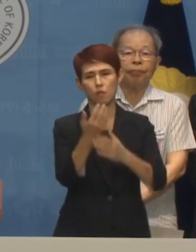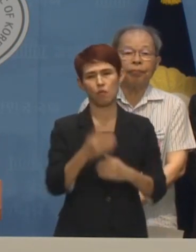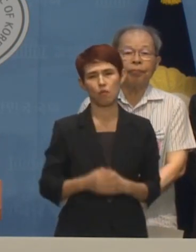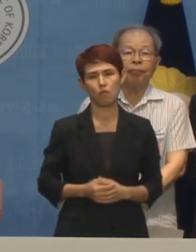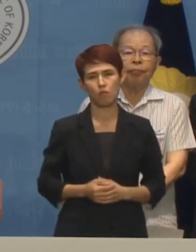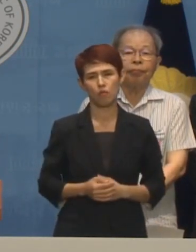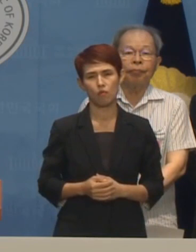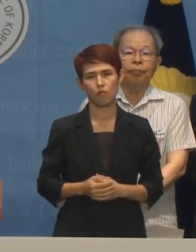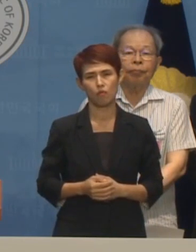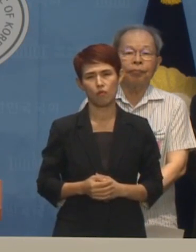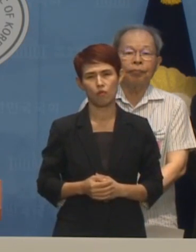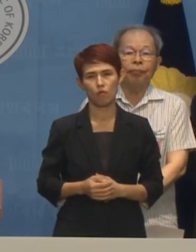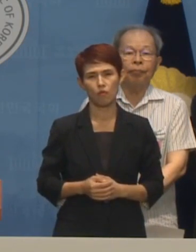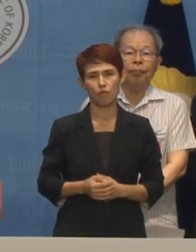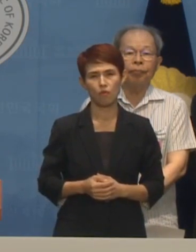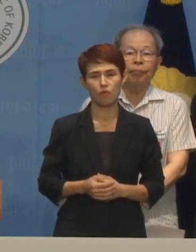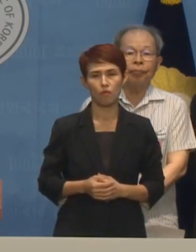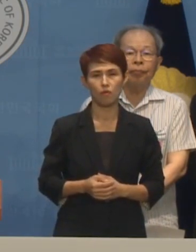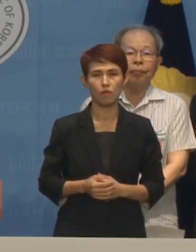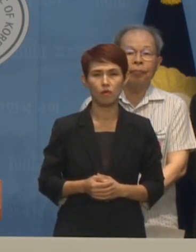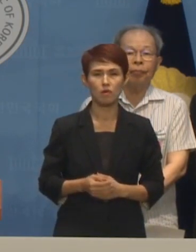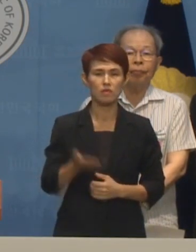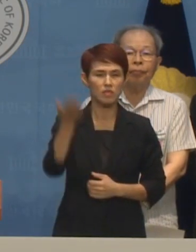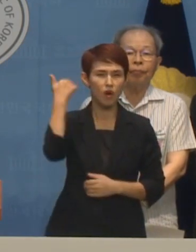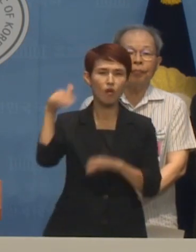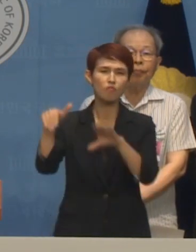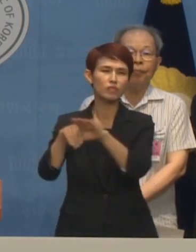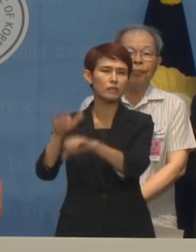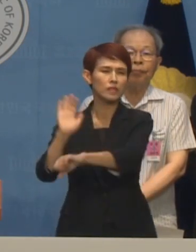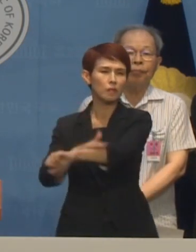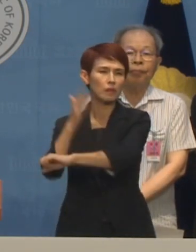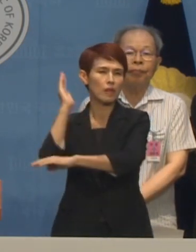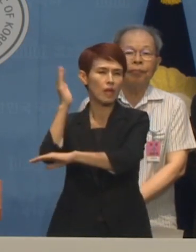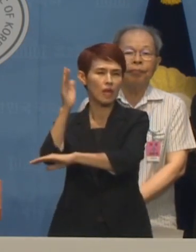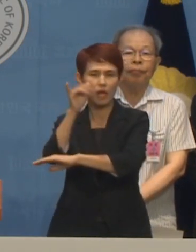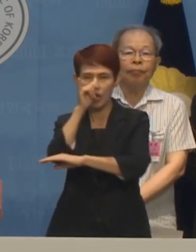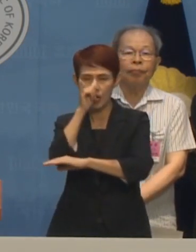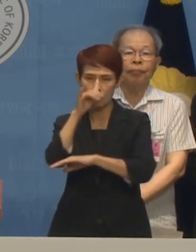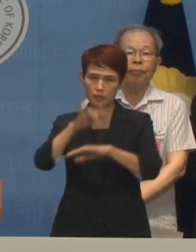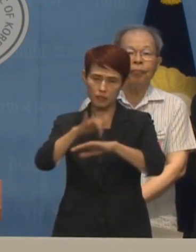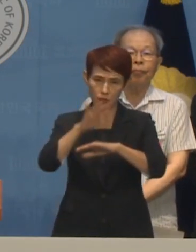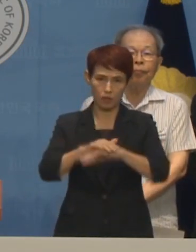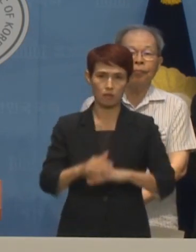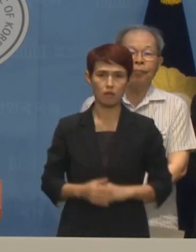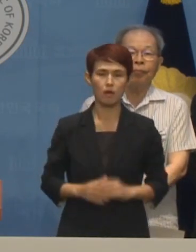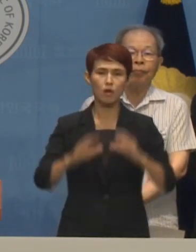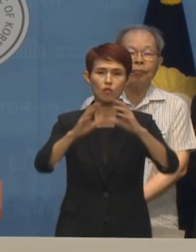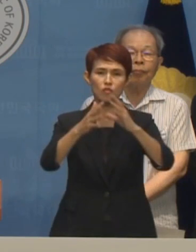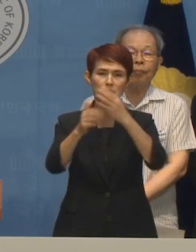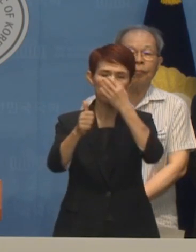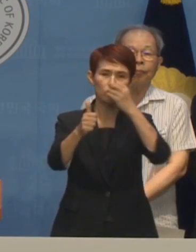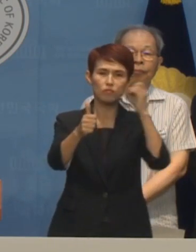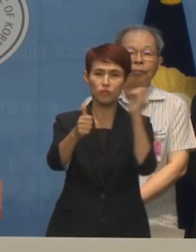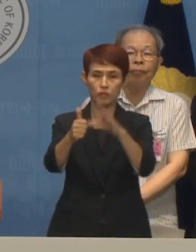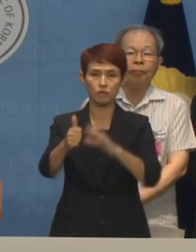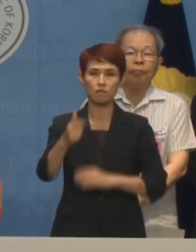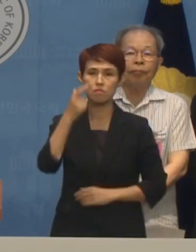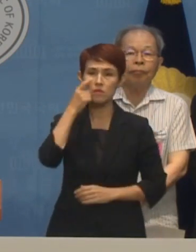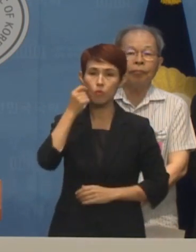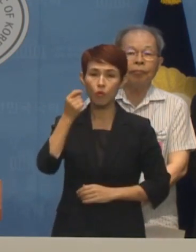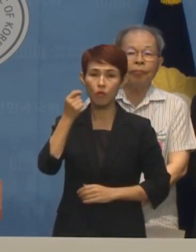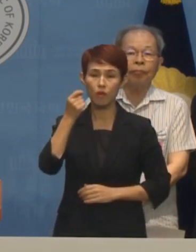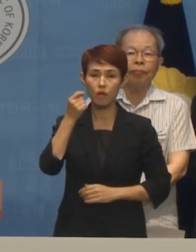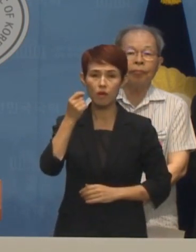됐는데도 아직도 전 정부 탓하기, 국민을 기만하고 일본 정부 역사 왜곡에